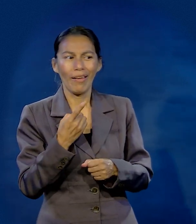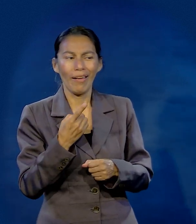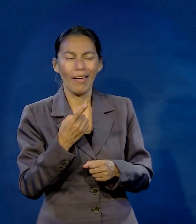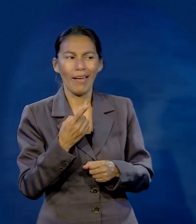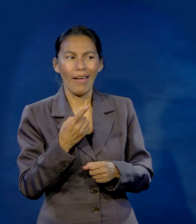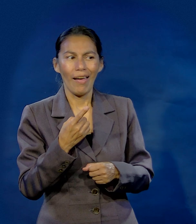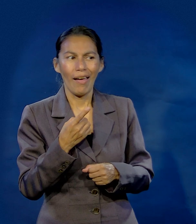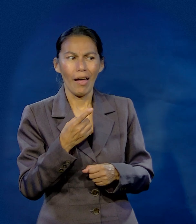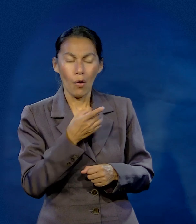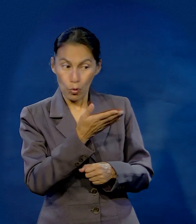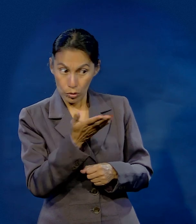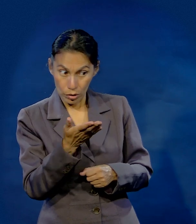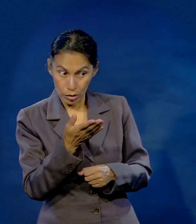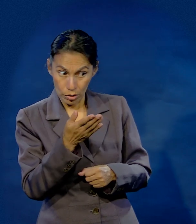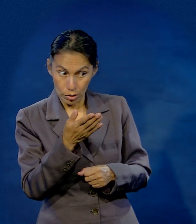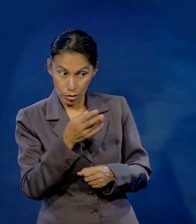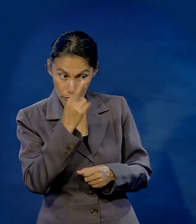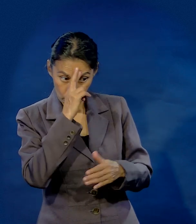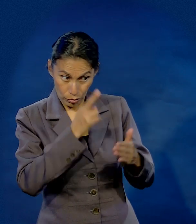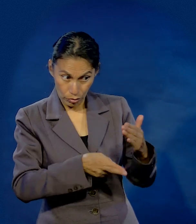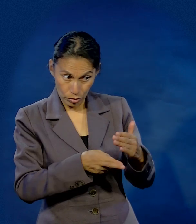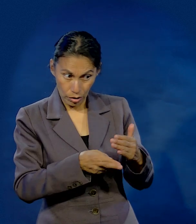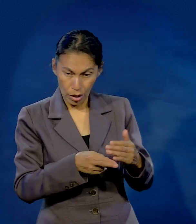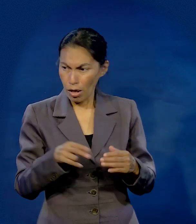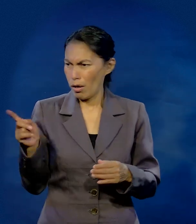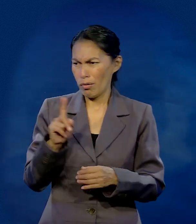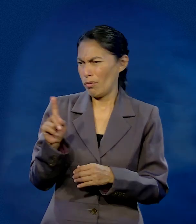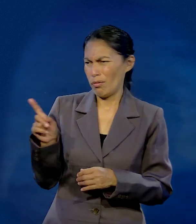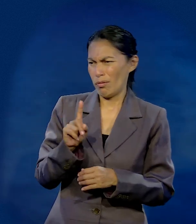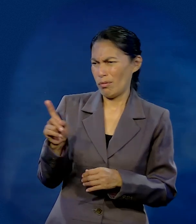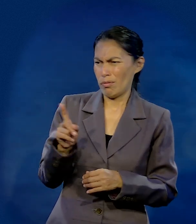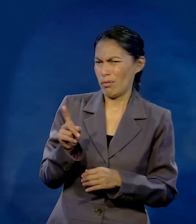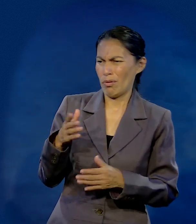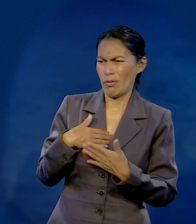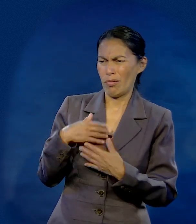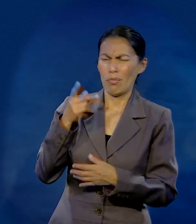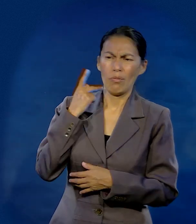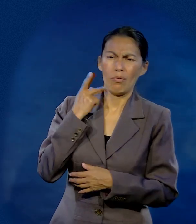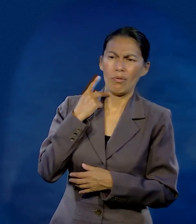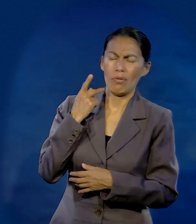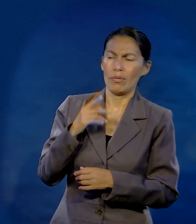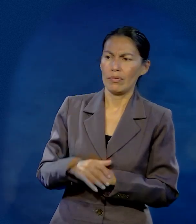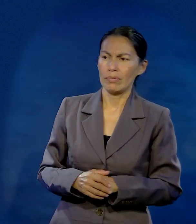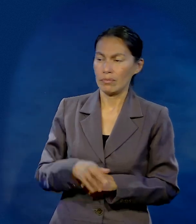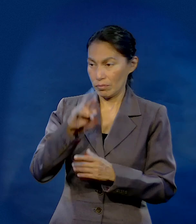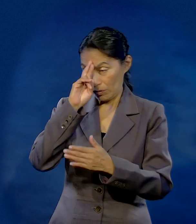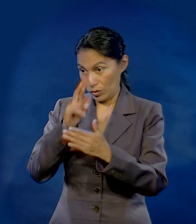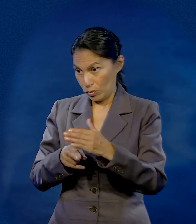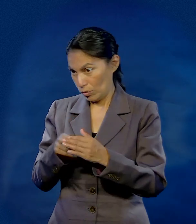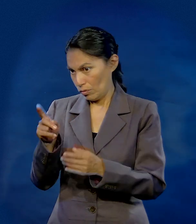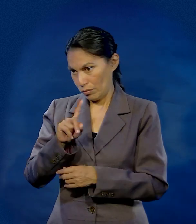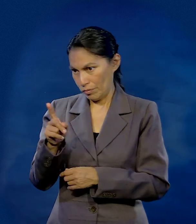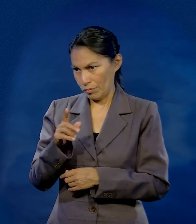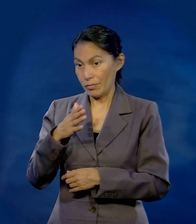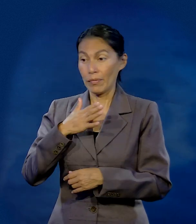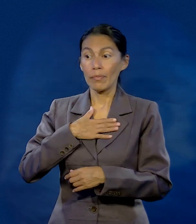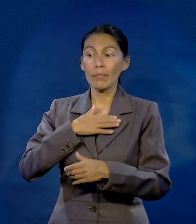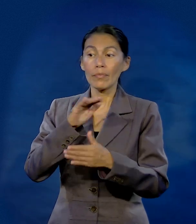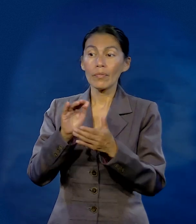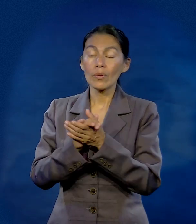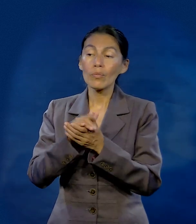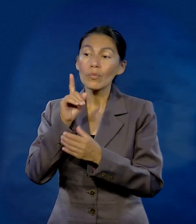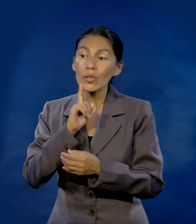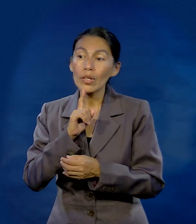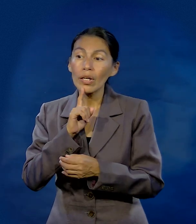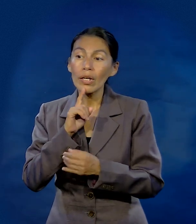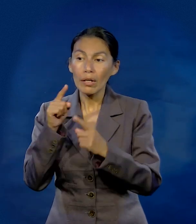aquí en esta cuadra tienen una casa no tiene un pastor y hay una iglesia Ahí en Circunvalación Verdad que sí ay sí sí nos conoce No si yo